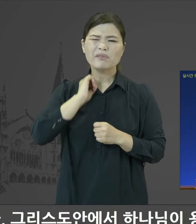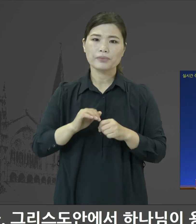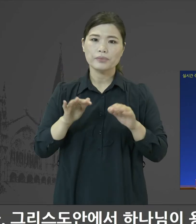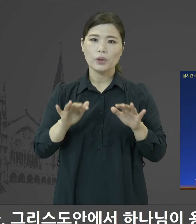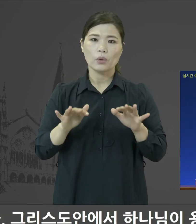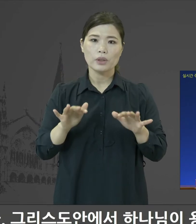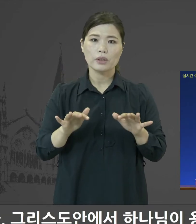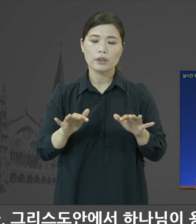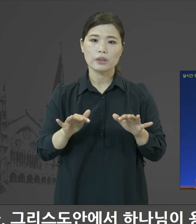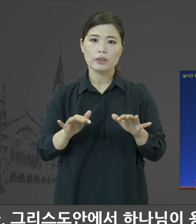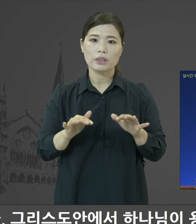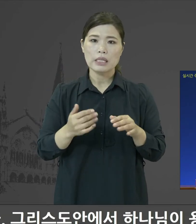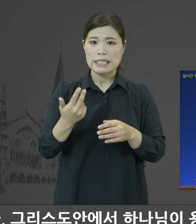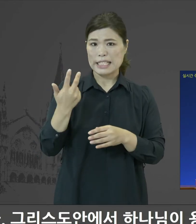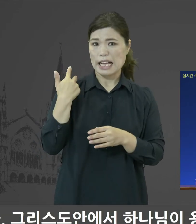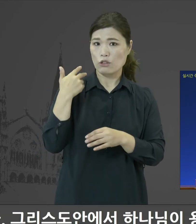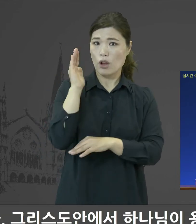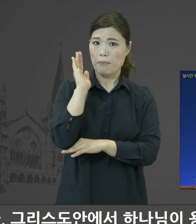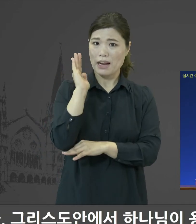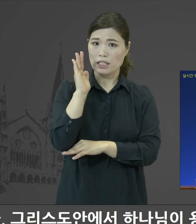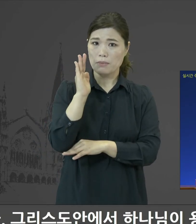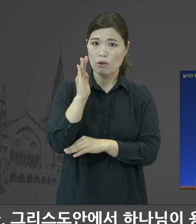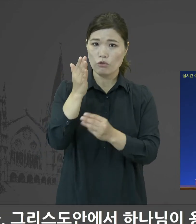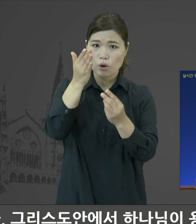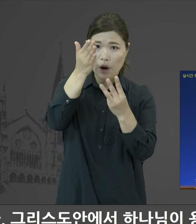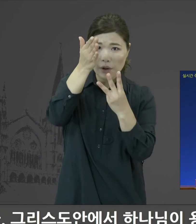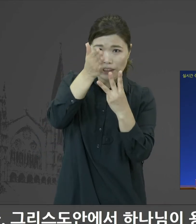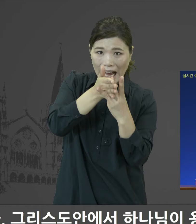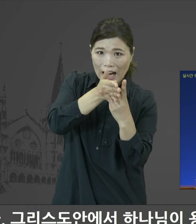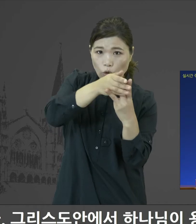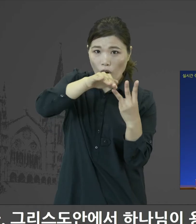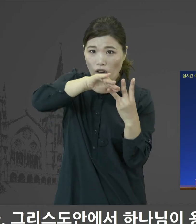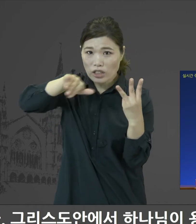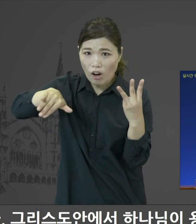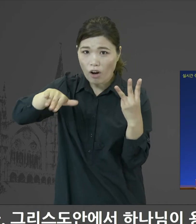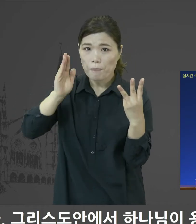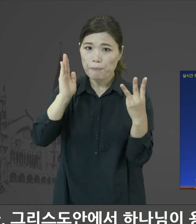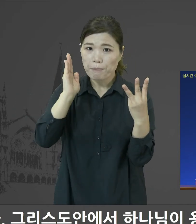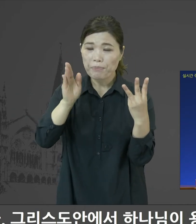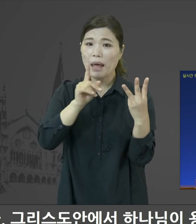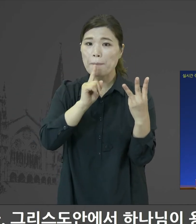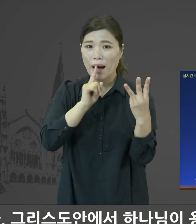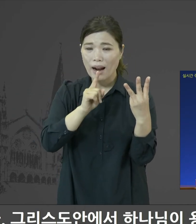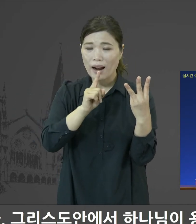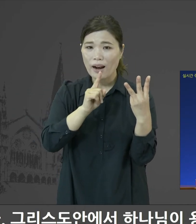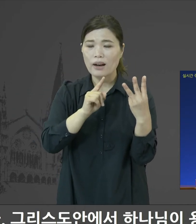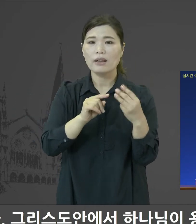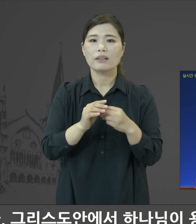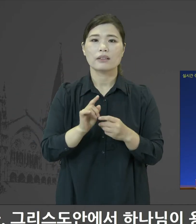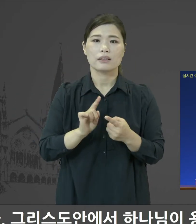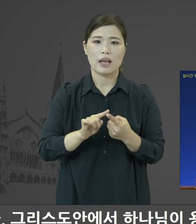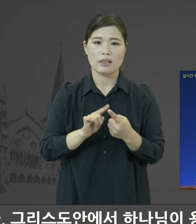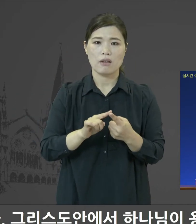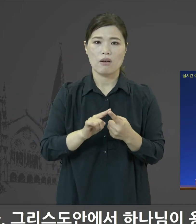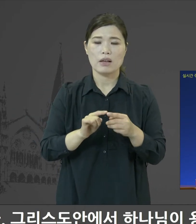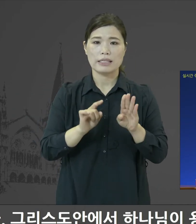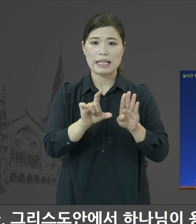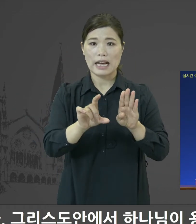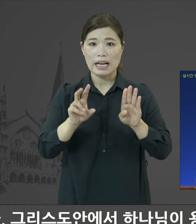지난주와 분리해서 다루는 이유는, 이 32절에 쓰이고 있는 용서하다는 이